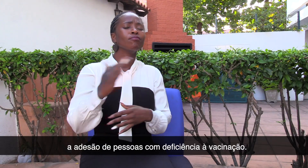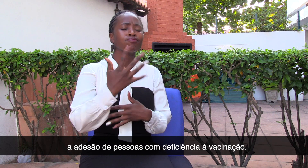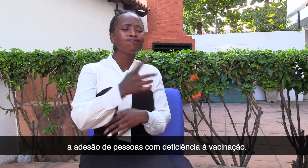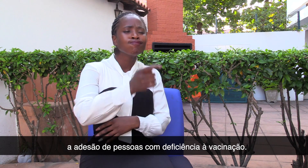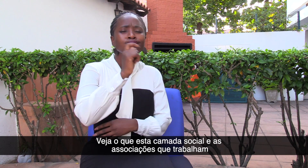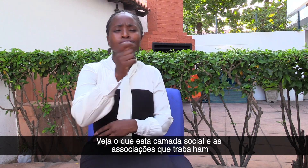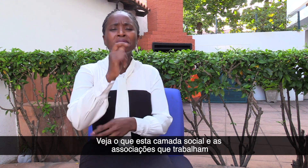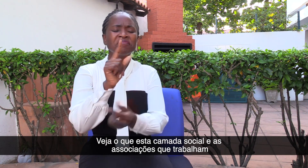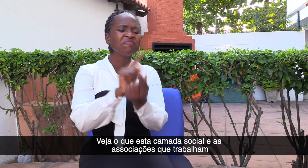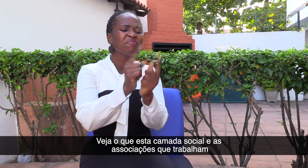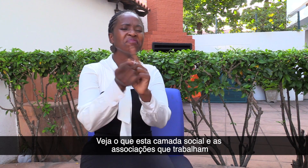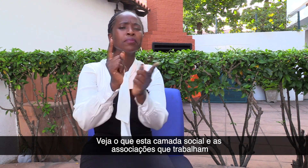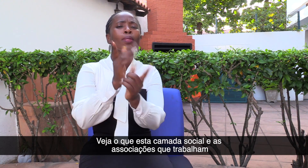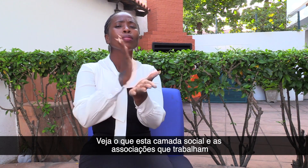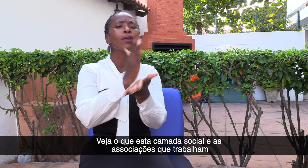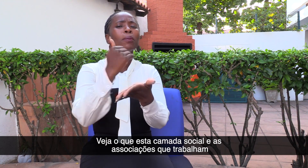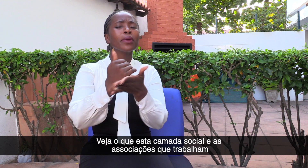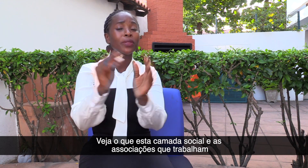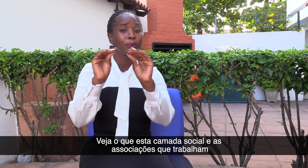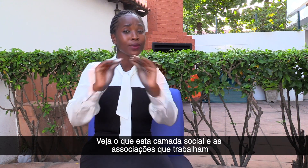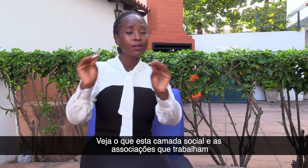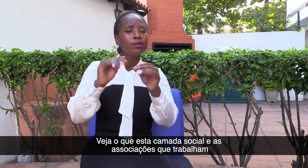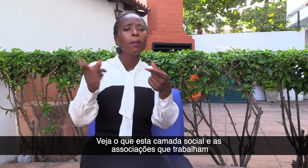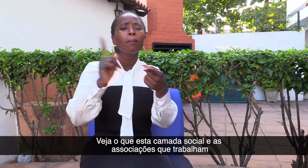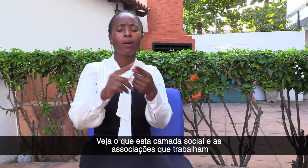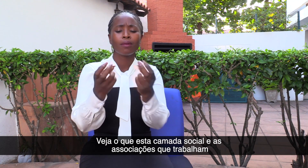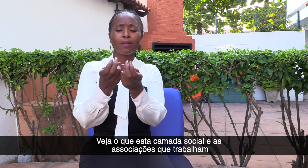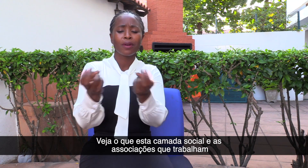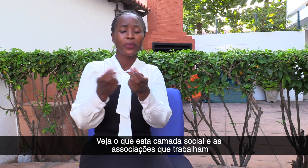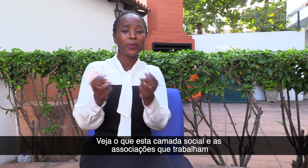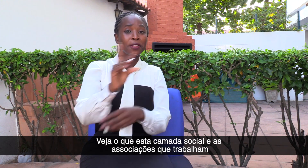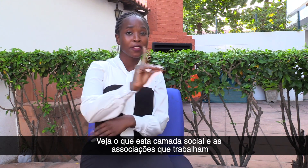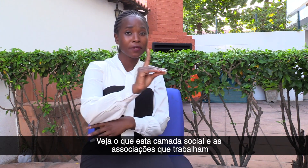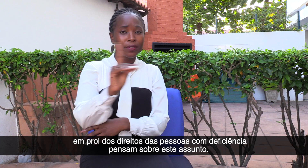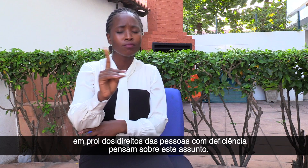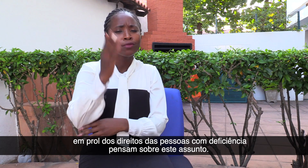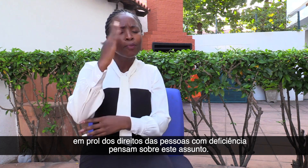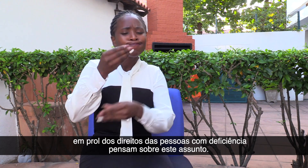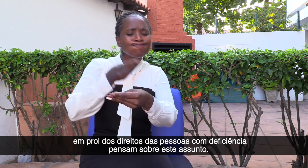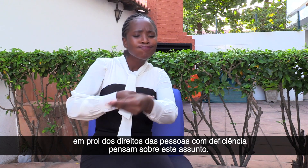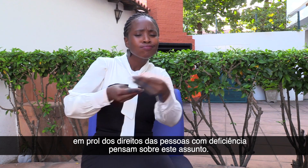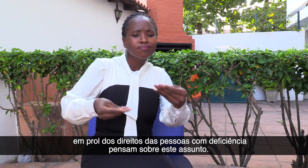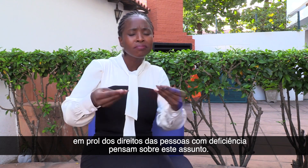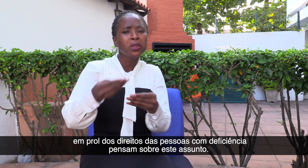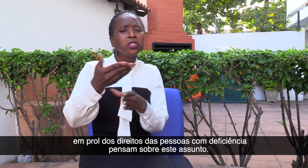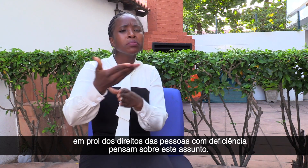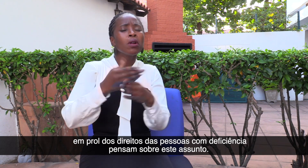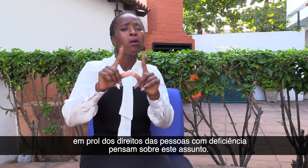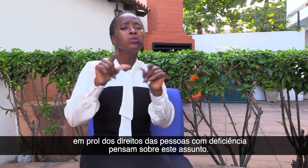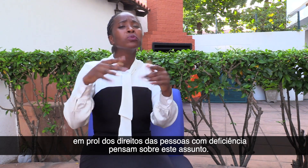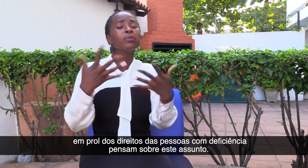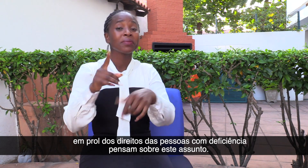à vacinação. Veja o que esta camada social e as associações que trabalham em prol dos direitos das pessoas